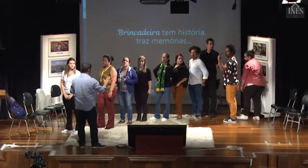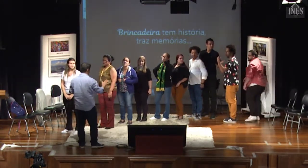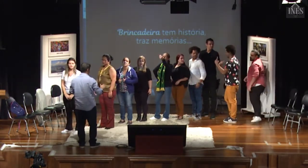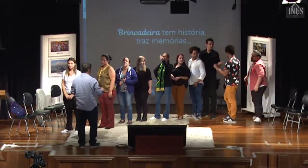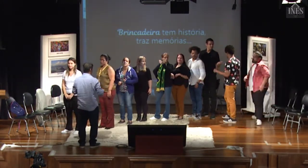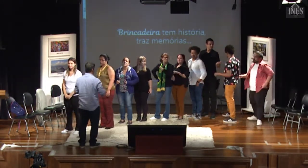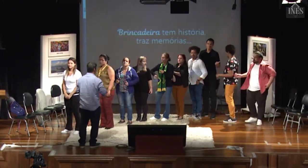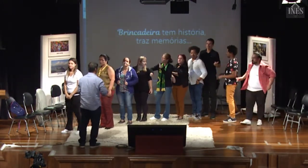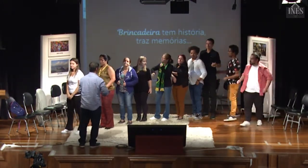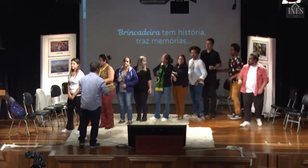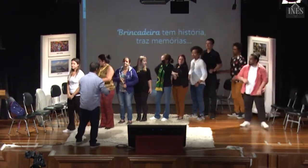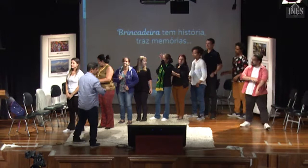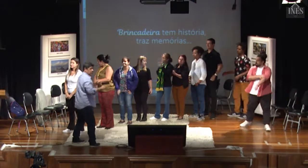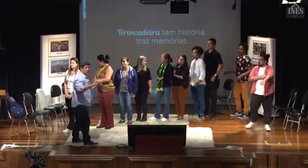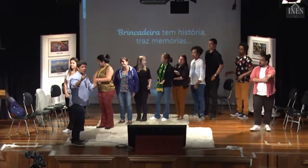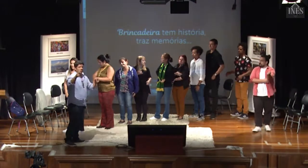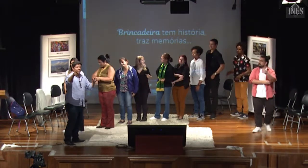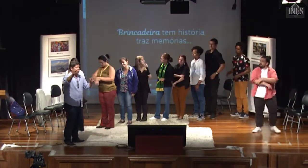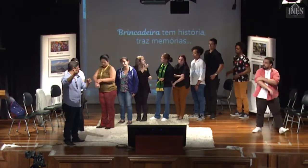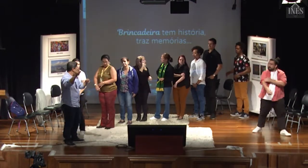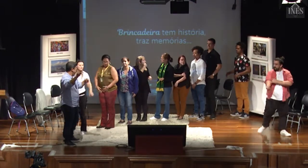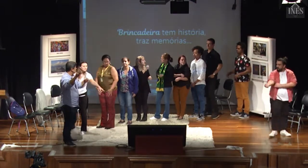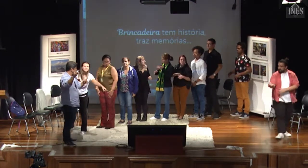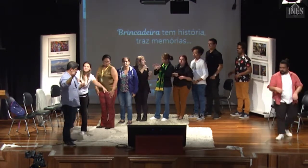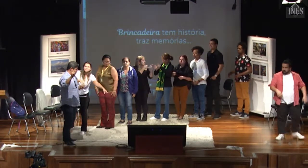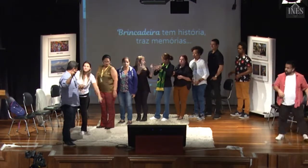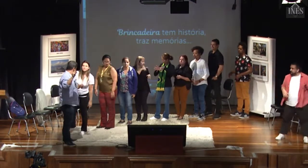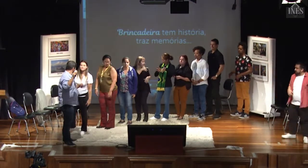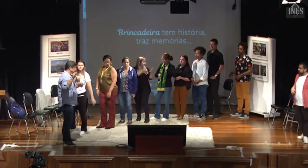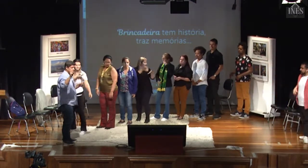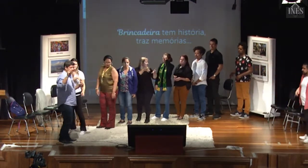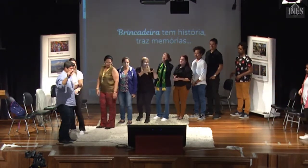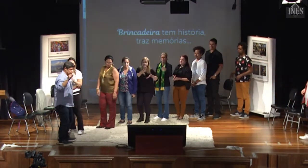É, depois a gente faz um de frente para o outro para ver se estava certo ou se estava errado.